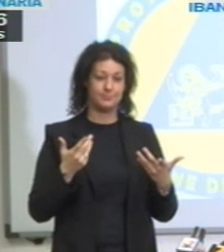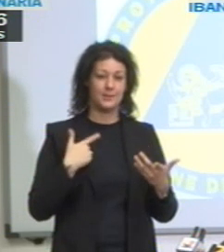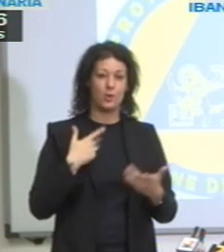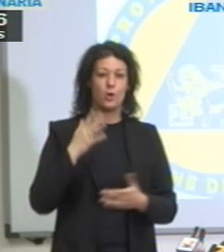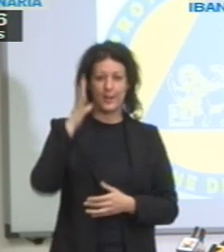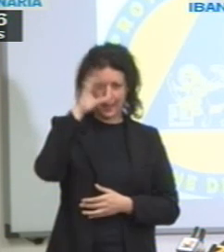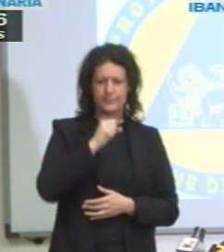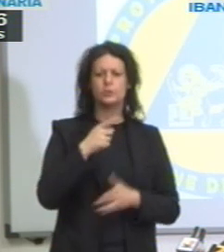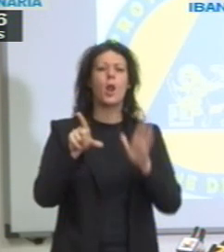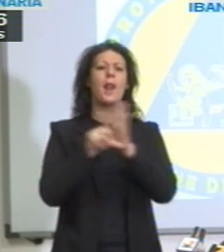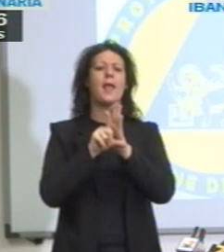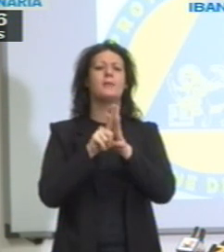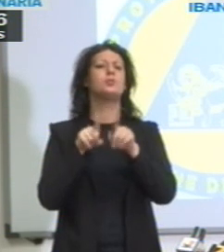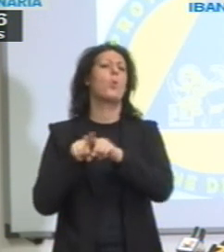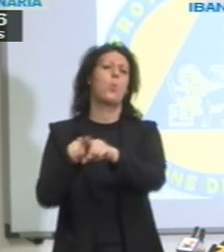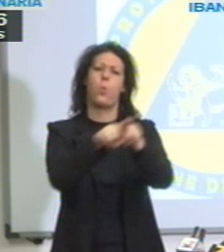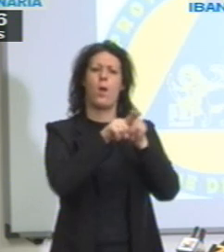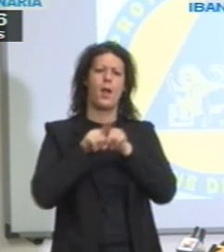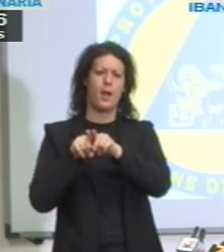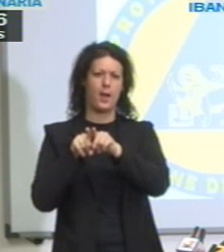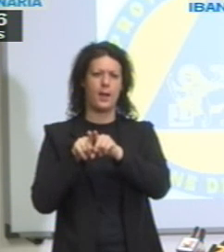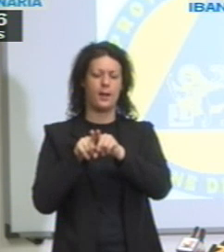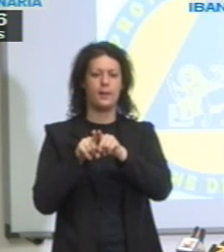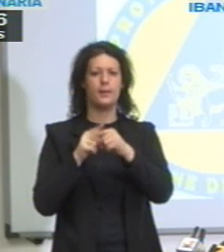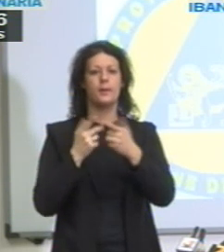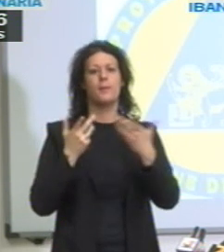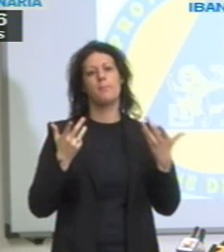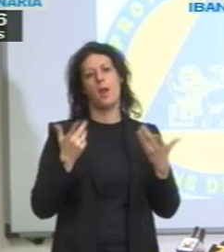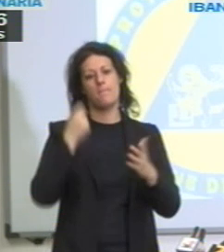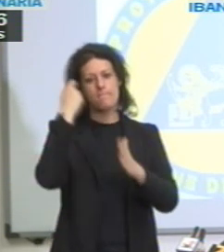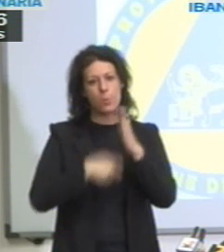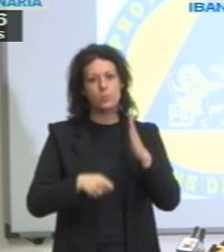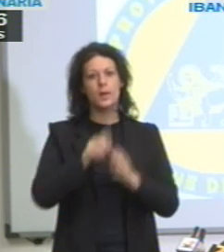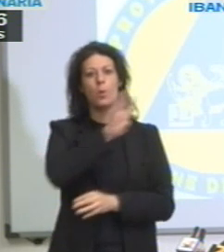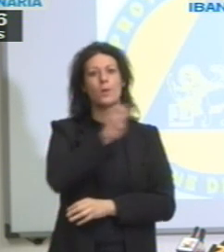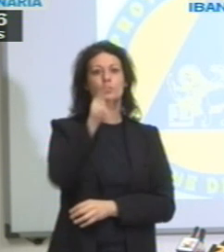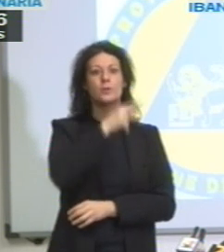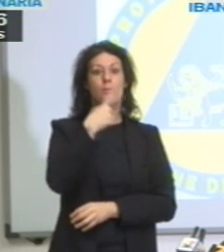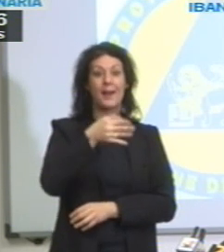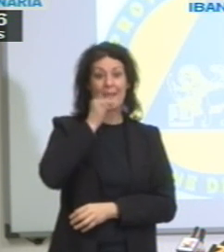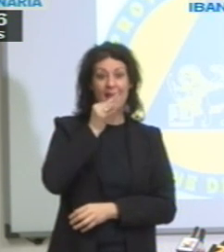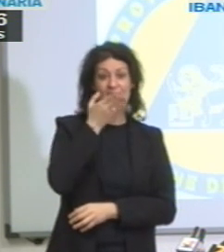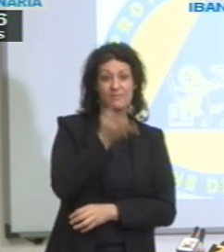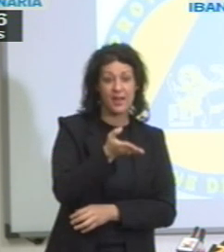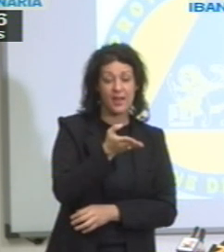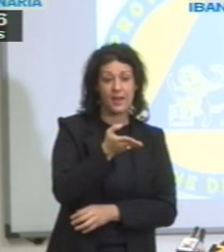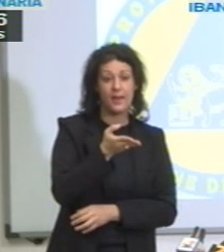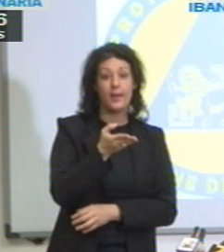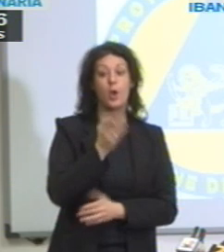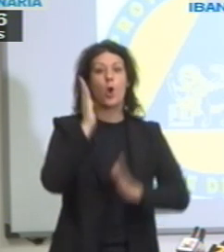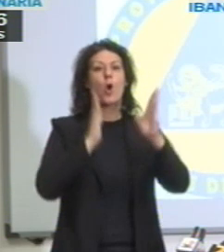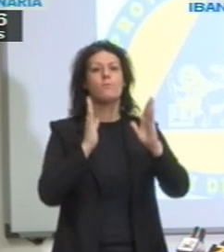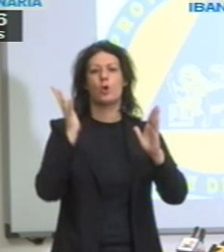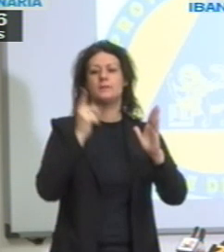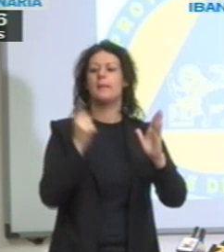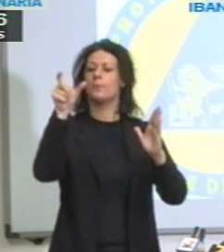capisco che la legge è uguale per tutti, però un discorso è elevare uno 400 euro per un caffè, un discorso è elevare uno 400 euro perché si ostina ad andare